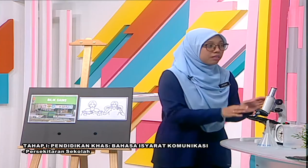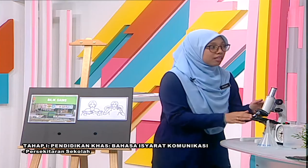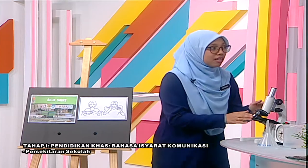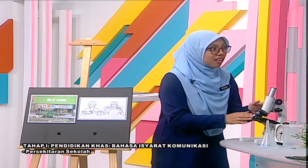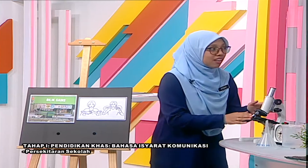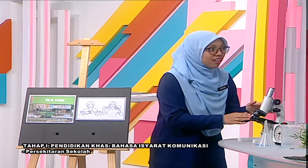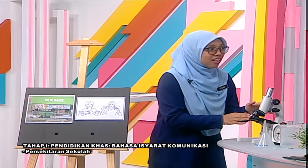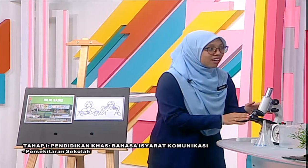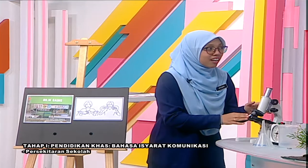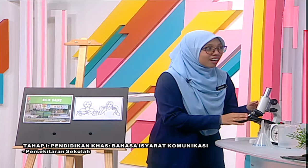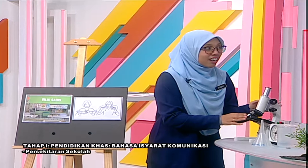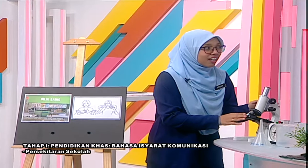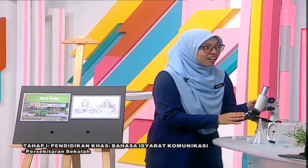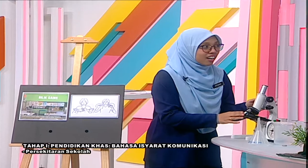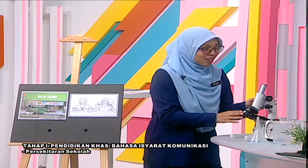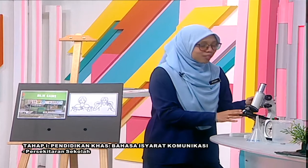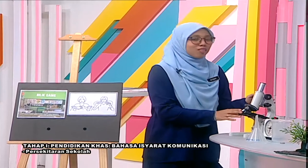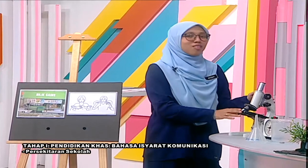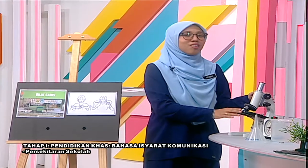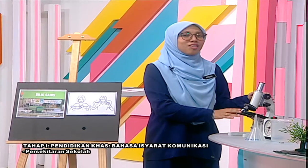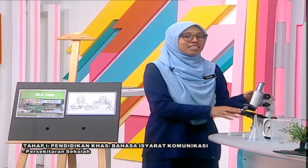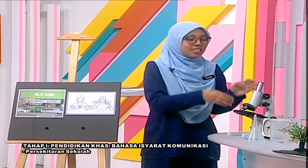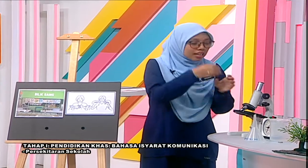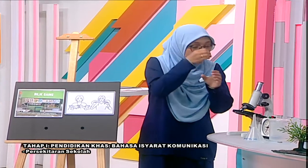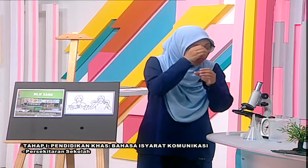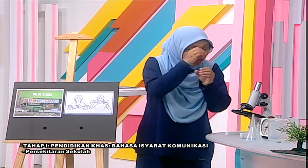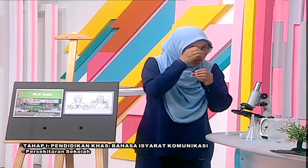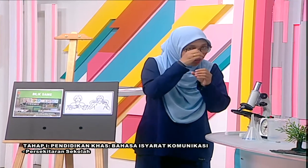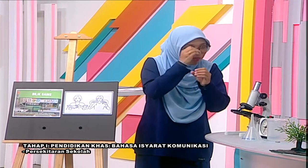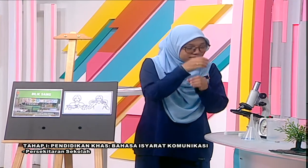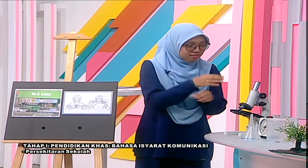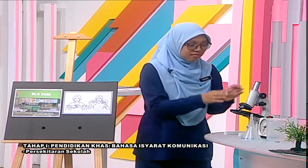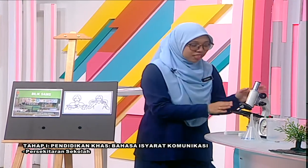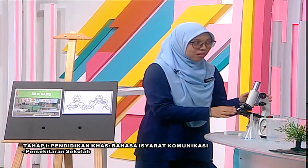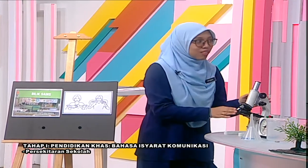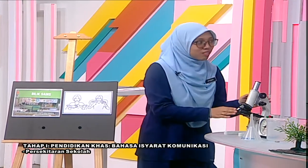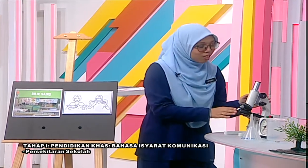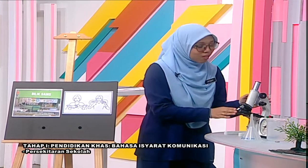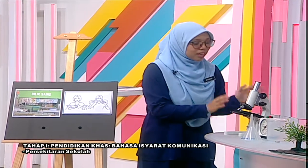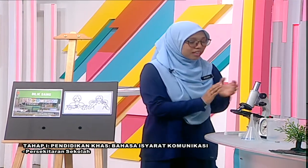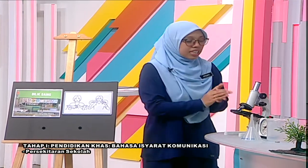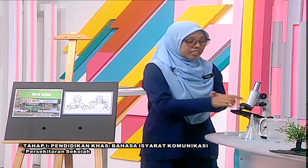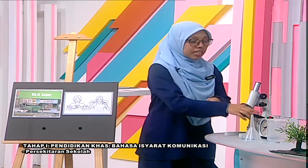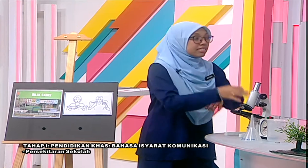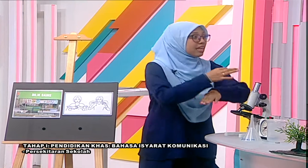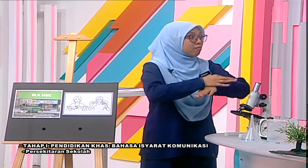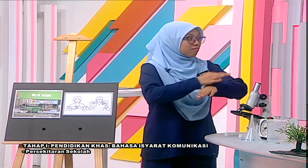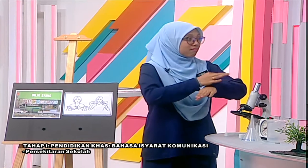ni? Mikroskop. Betul. Okey, kita ada mikroskop. Mikroskop. Ni mikroskop. Kita ada jam.